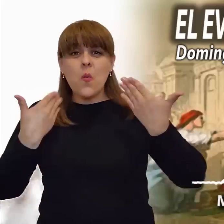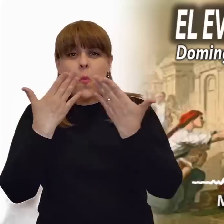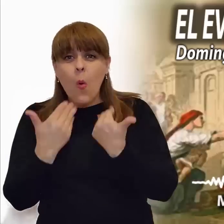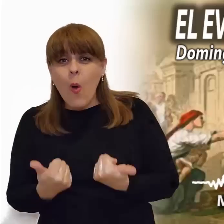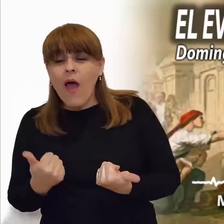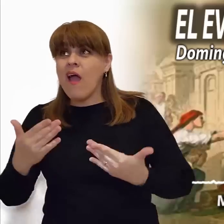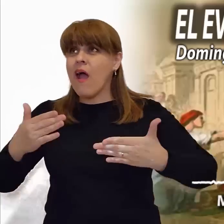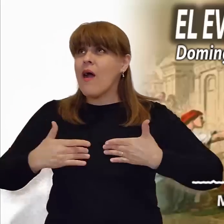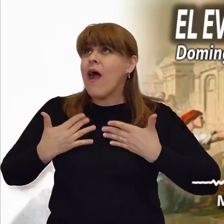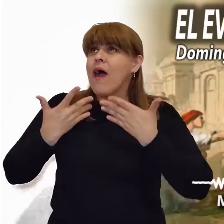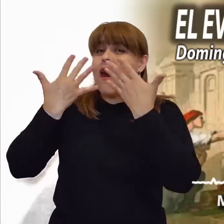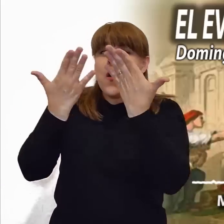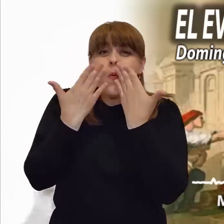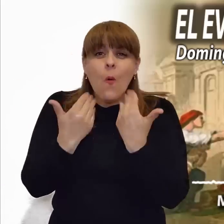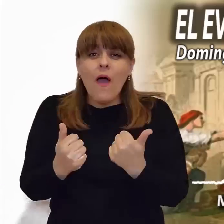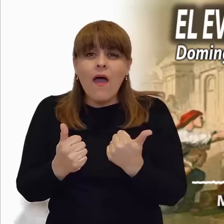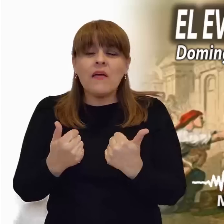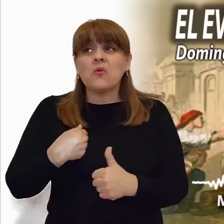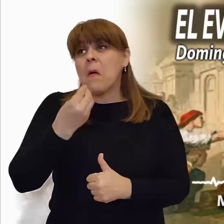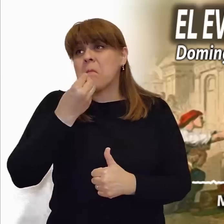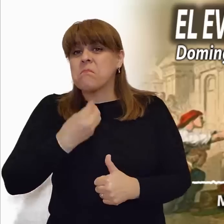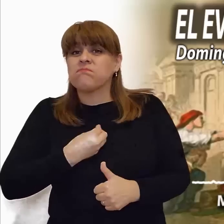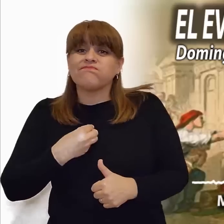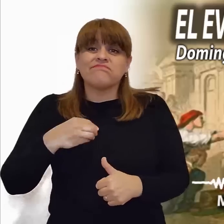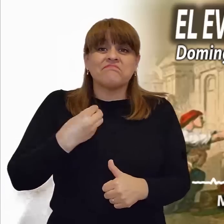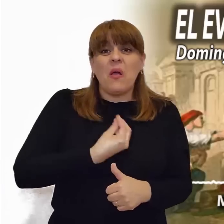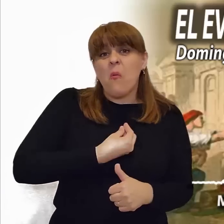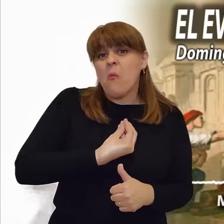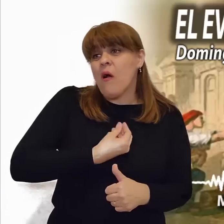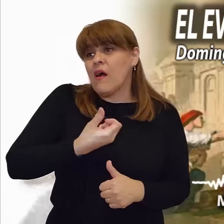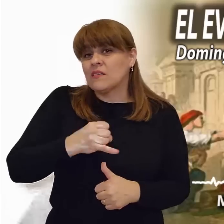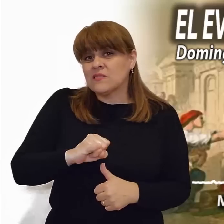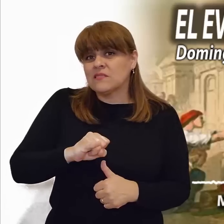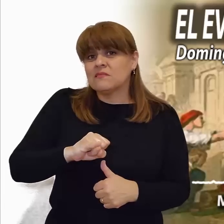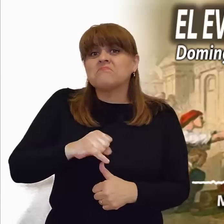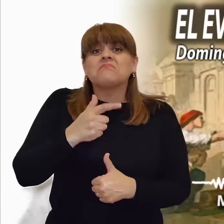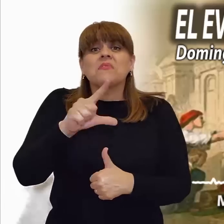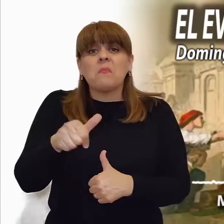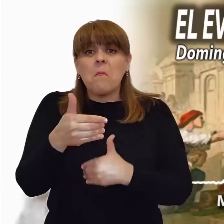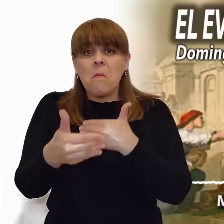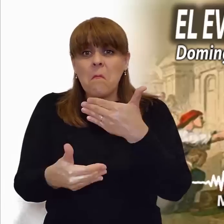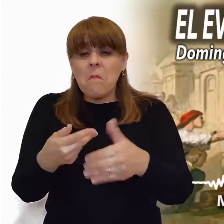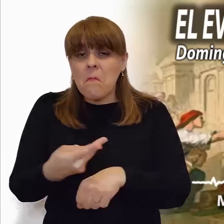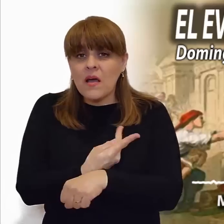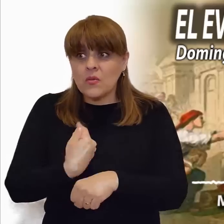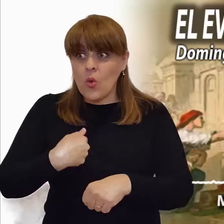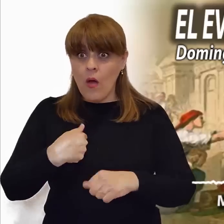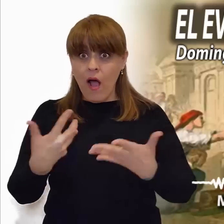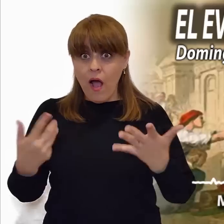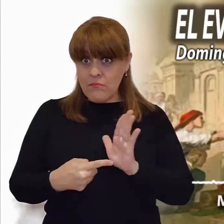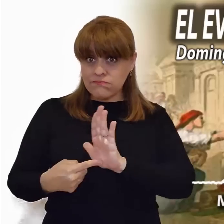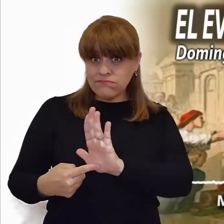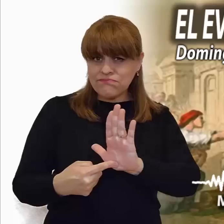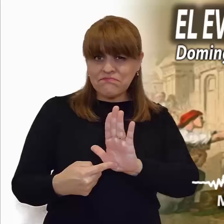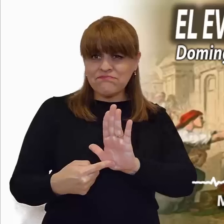de la alabanza. Una resignación no solo nos impide proyectar, sino nos